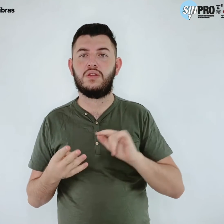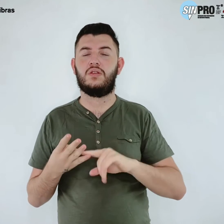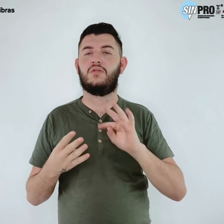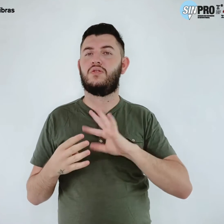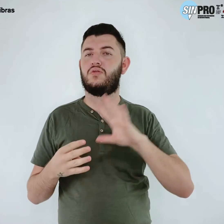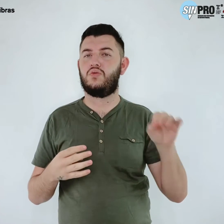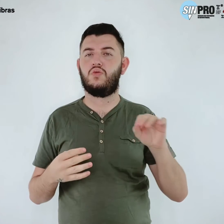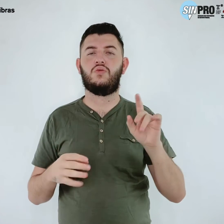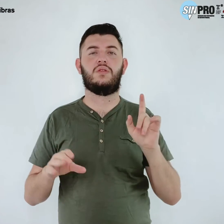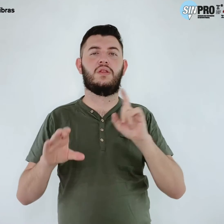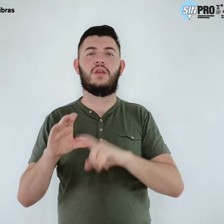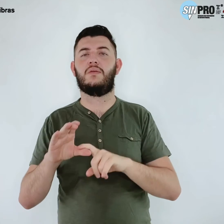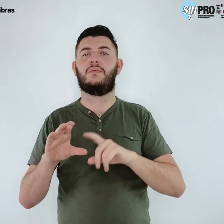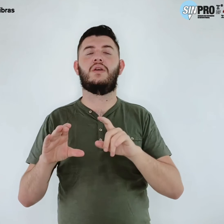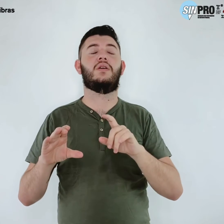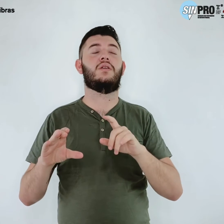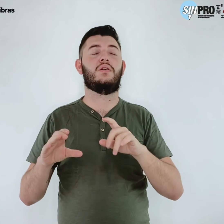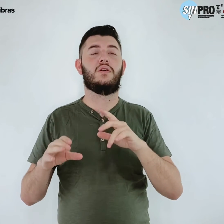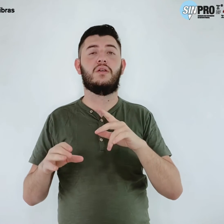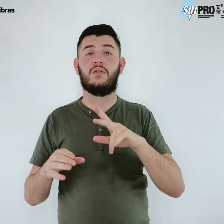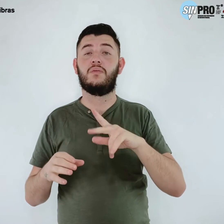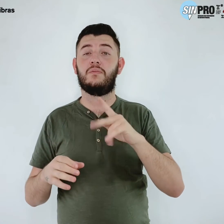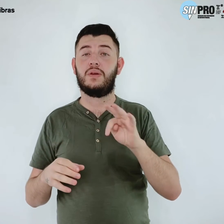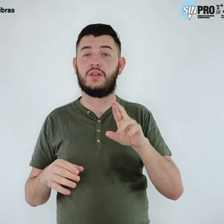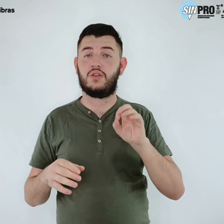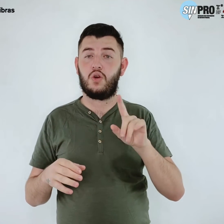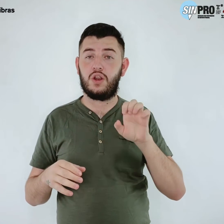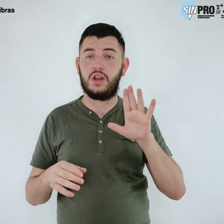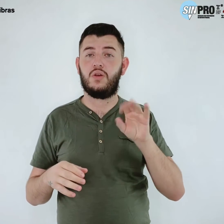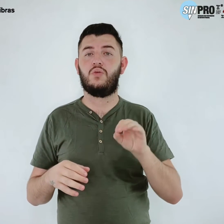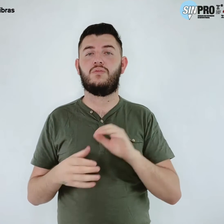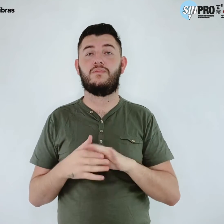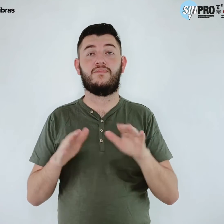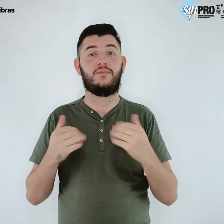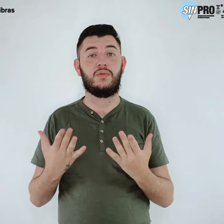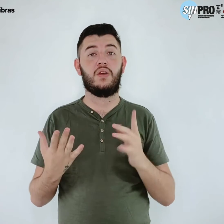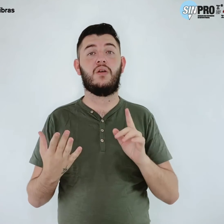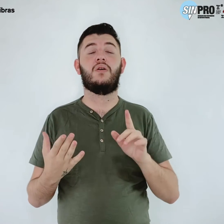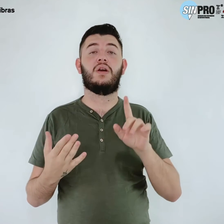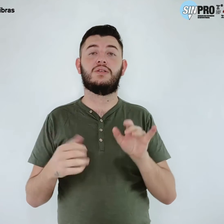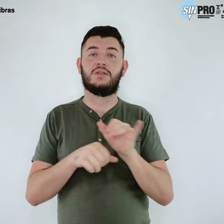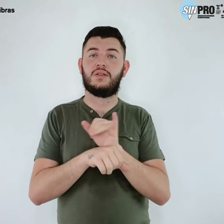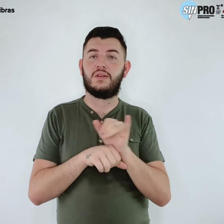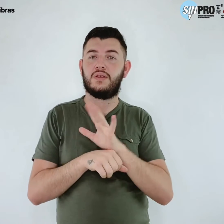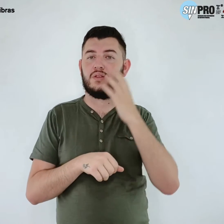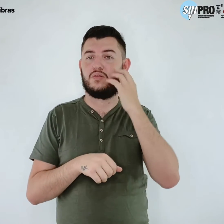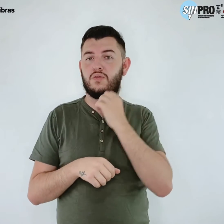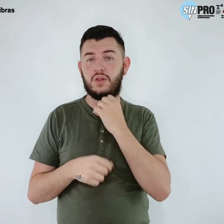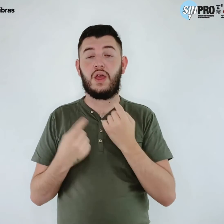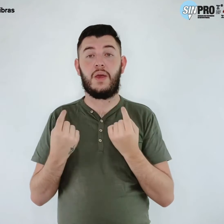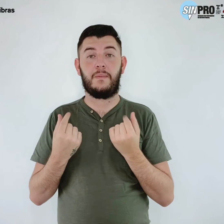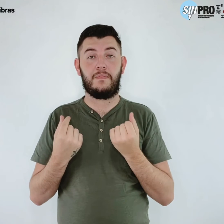cozinha, do diesel e de tudo que depende do petróleo para existir. Para fazer isso, ele adotou